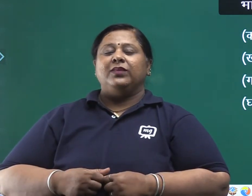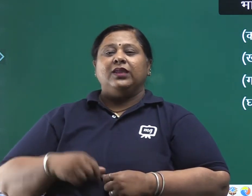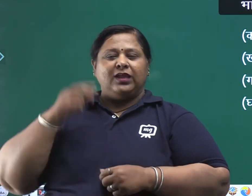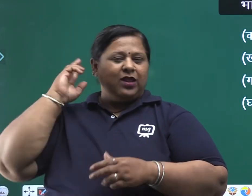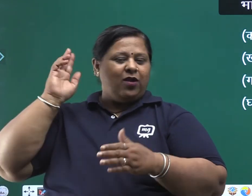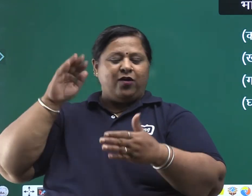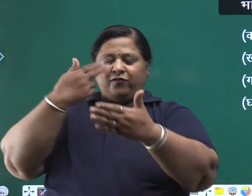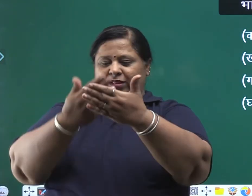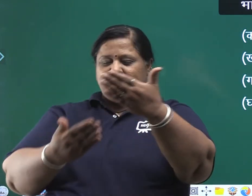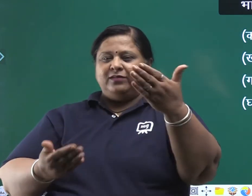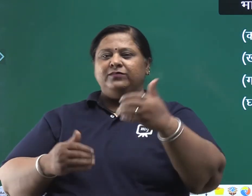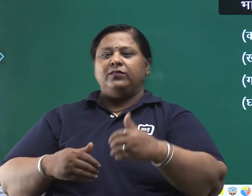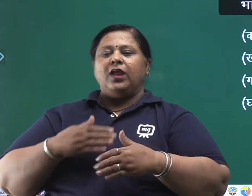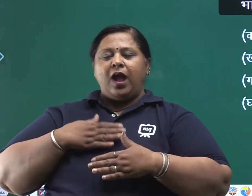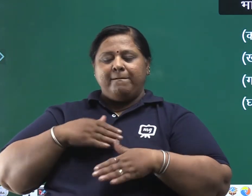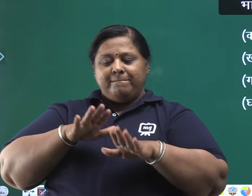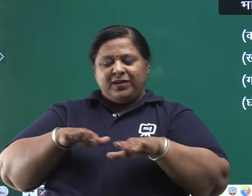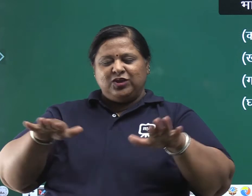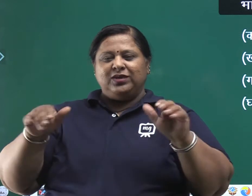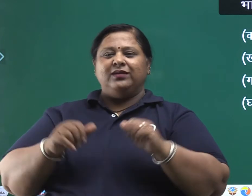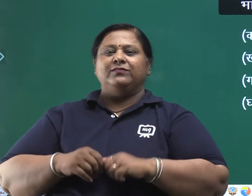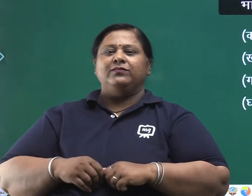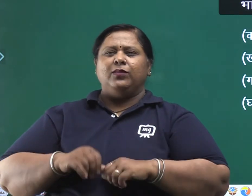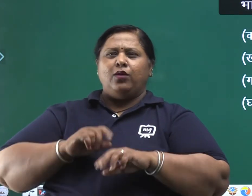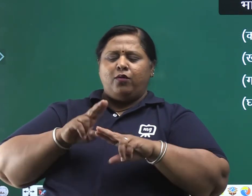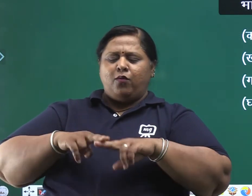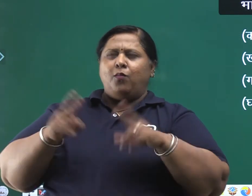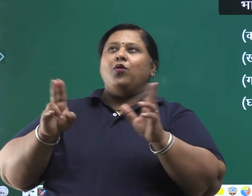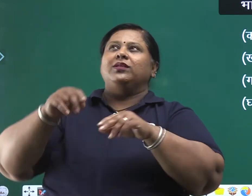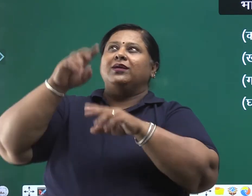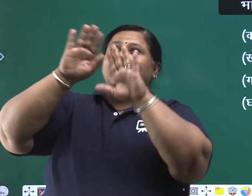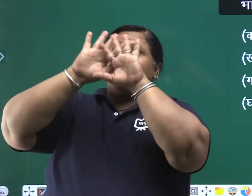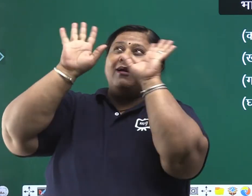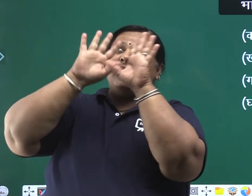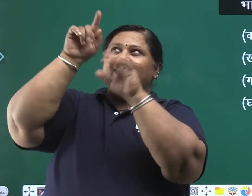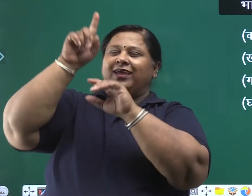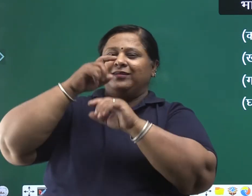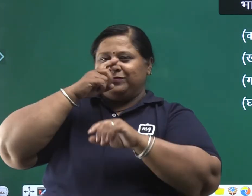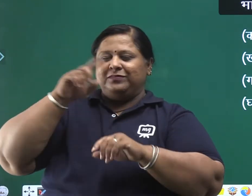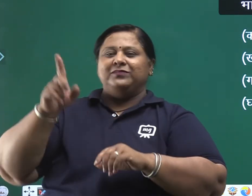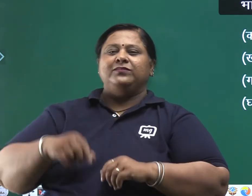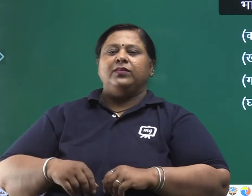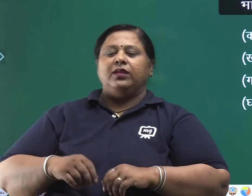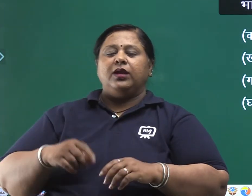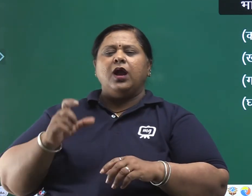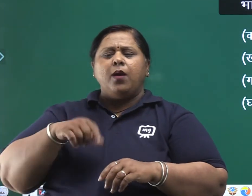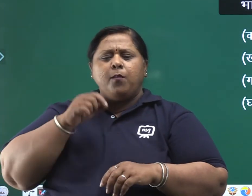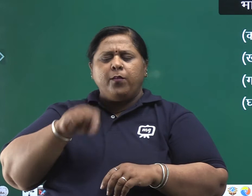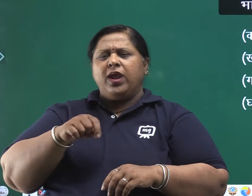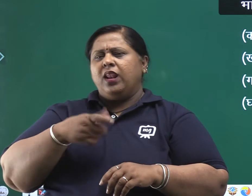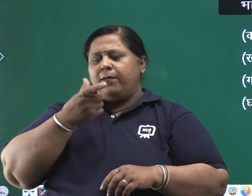कविता हम पंछी उन्मुक्त गगन के का मूल भाव